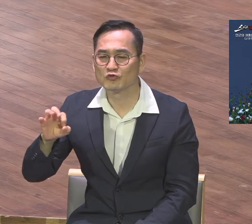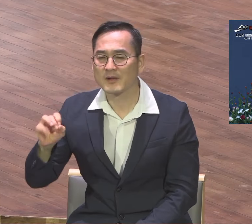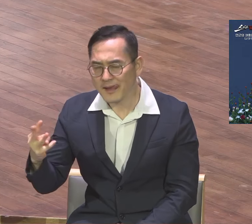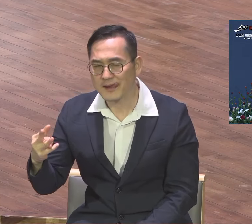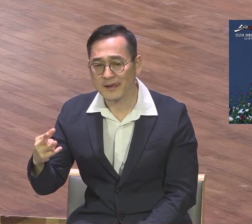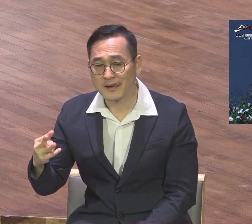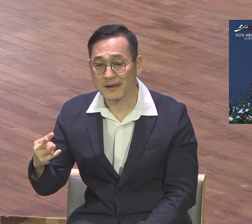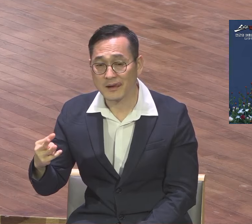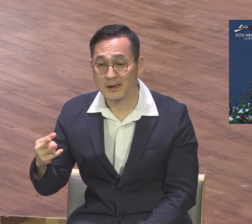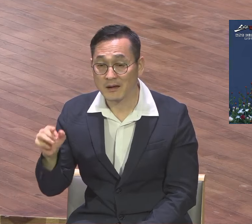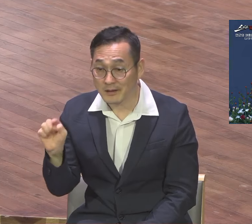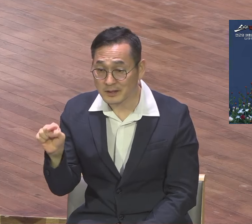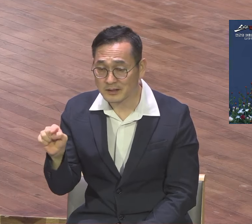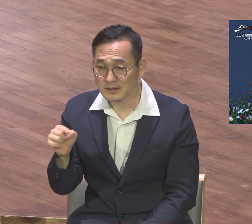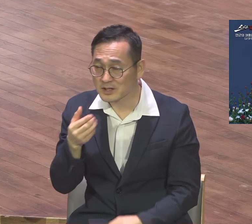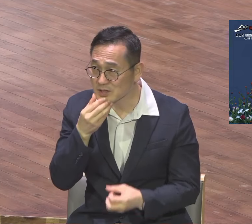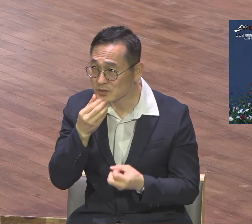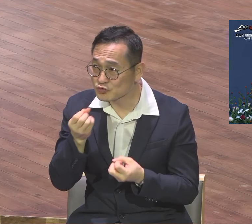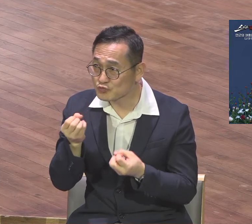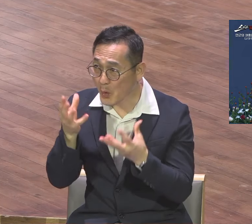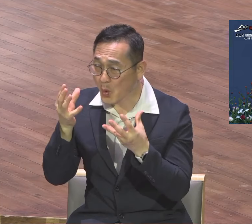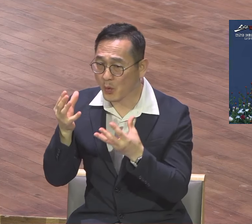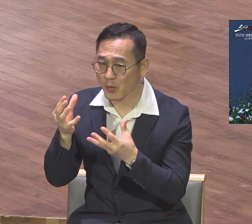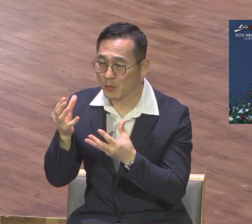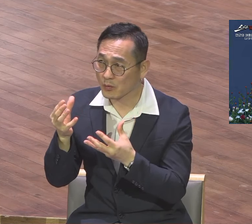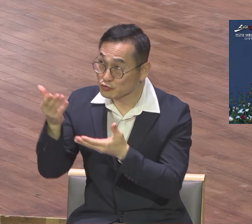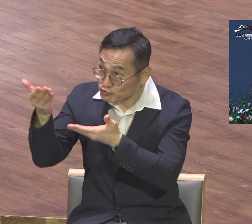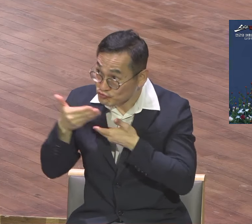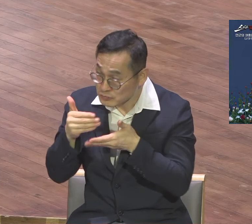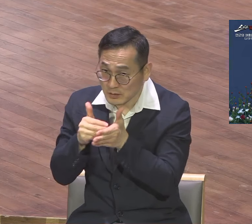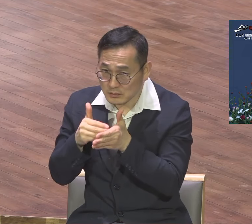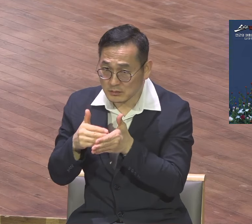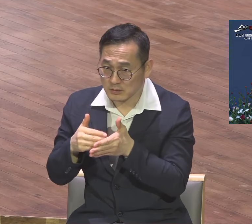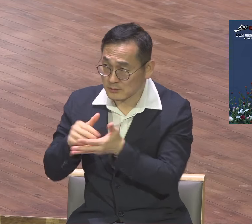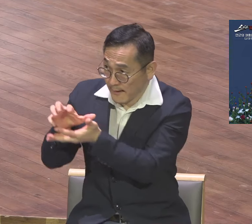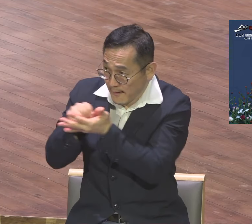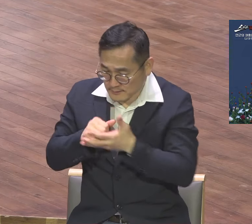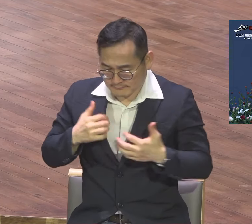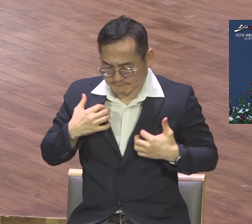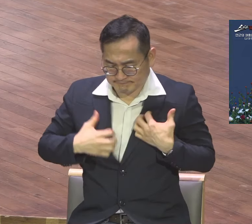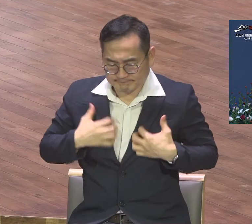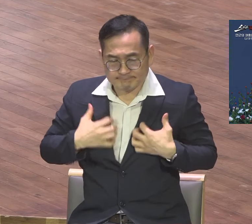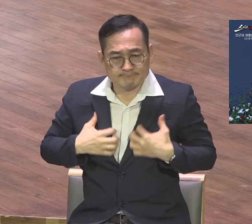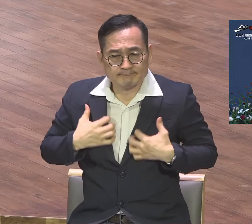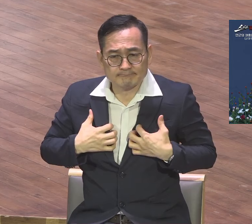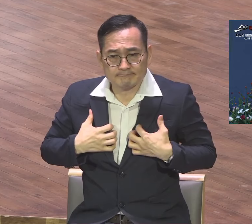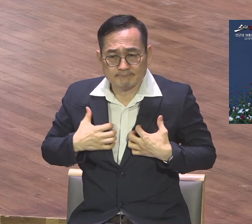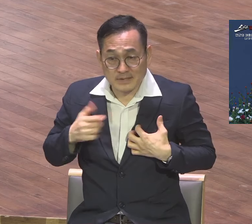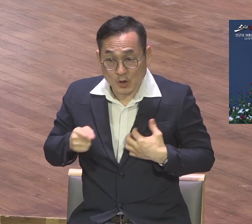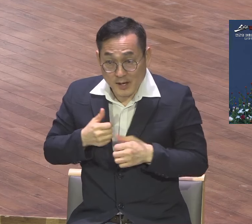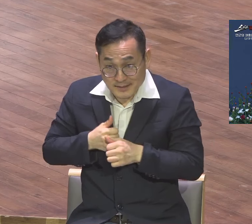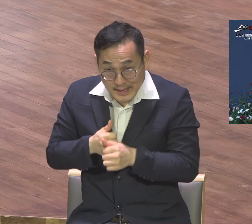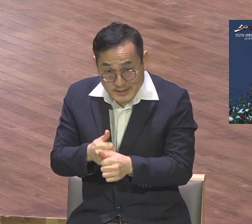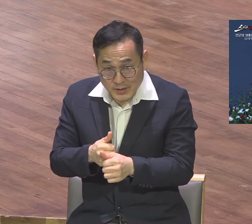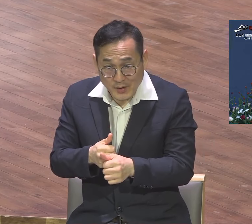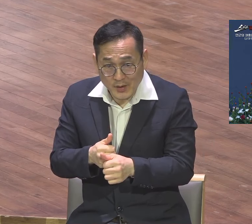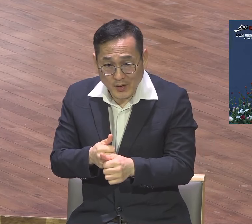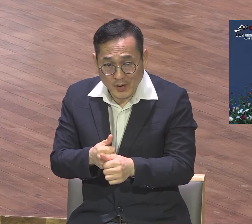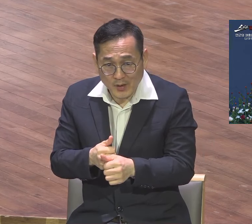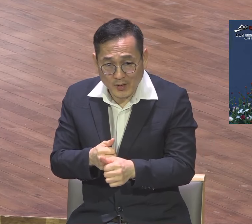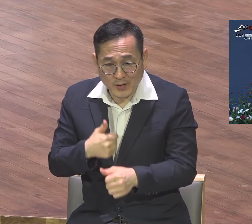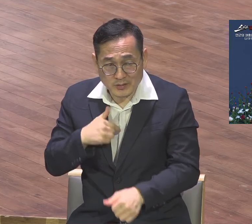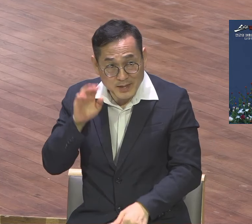이 축복을 얼마나 내가 누리느냐에 따라서 나의 모습이 달라진다는